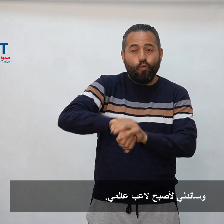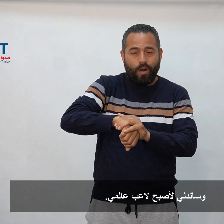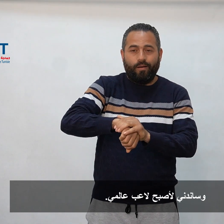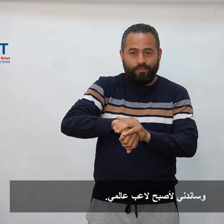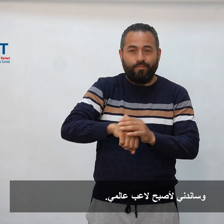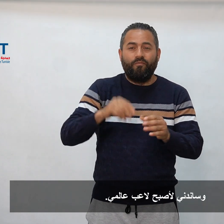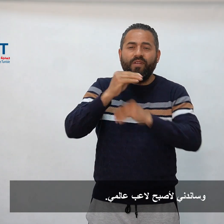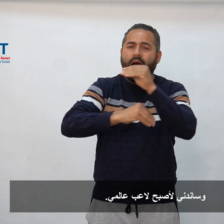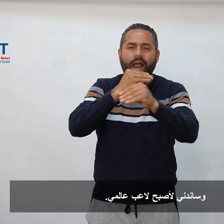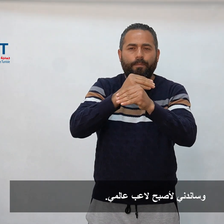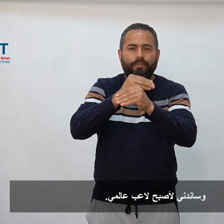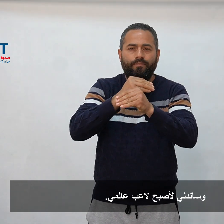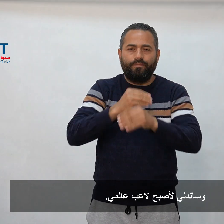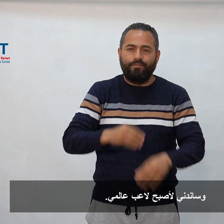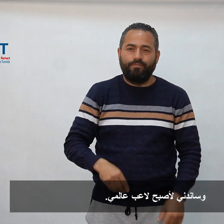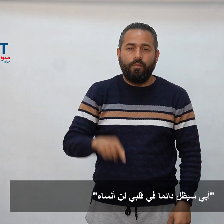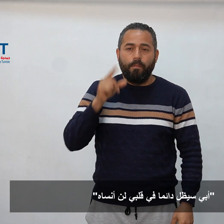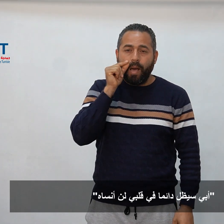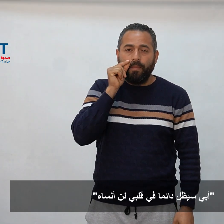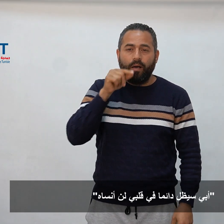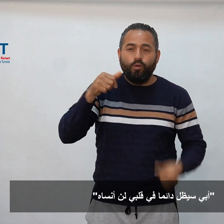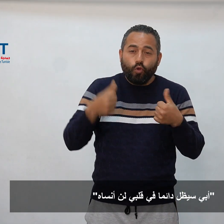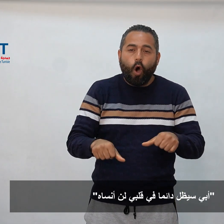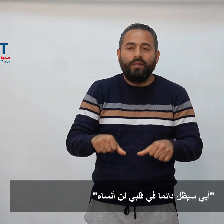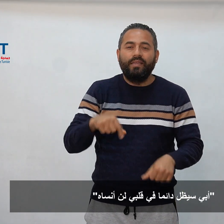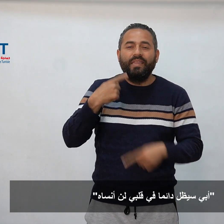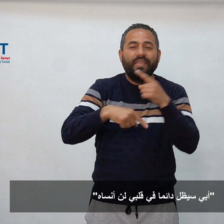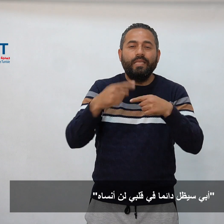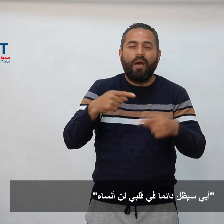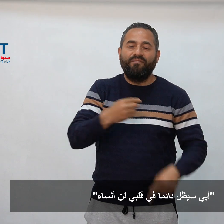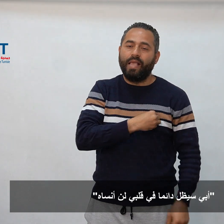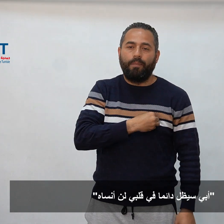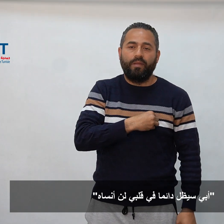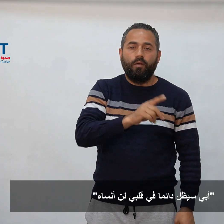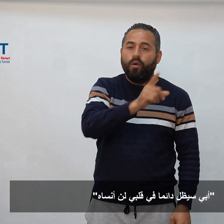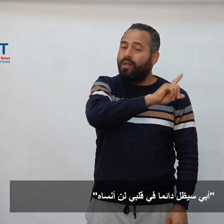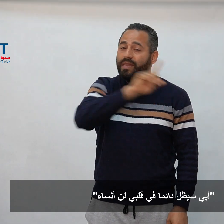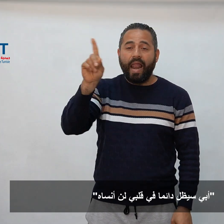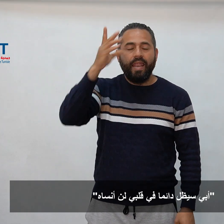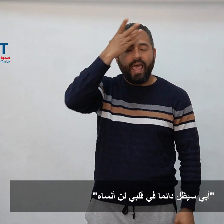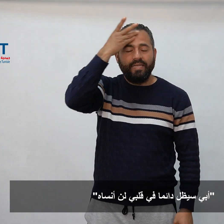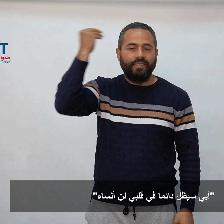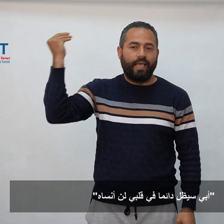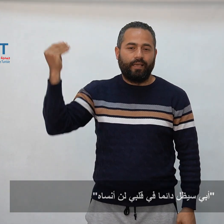شجعني وساندني لأصبح لاعب عالمي. أبي سيظل دائما في قلبي، لن أنساه.